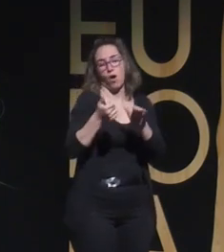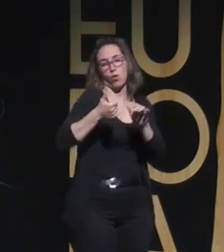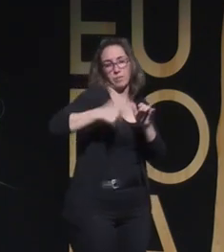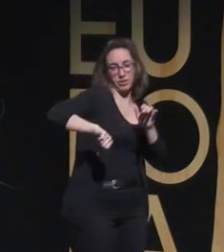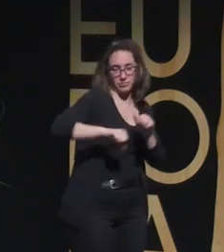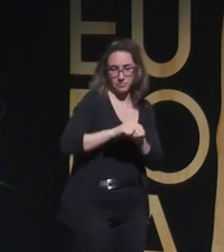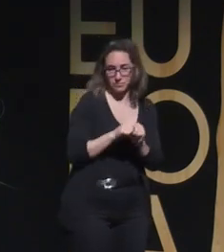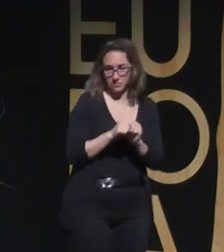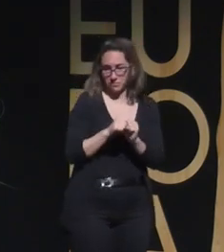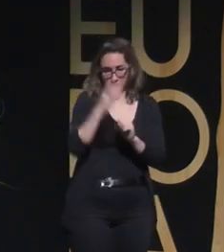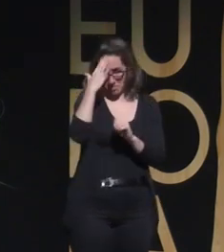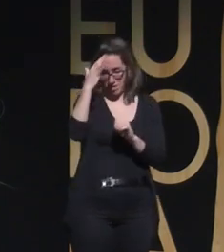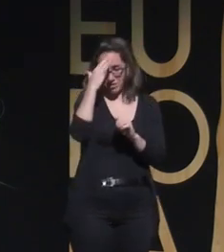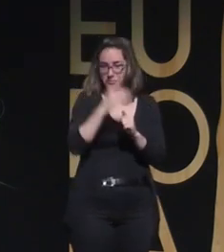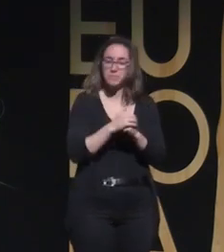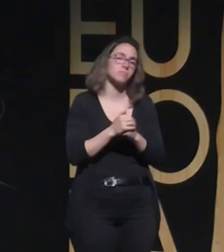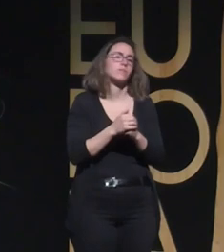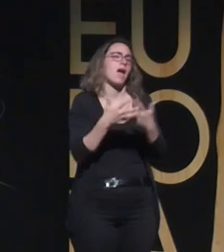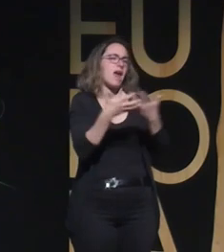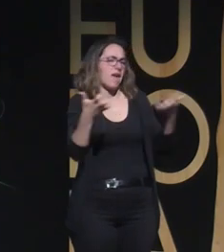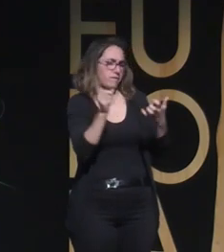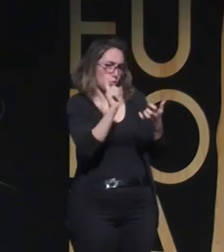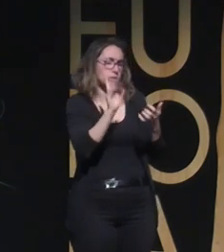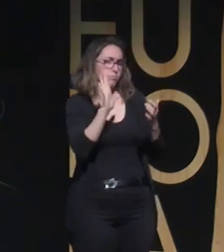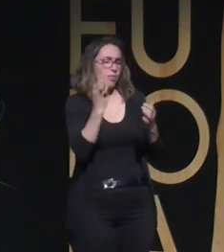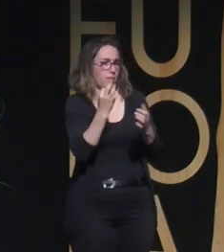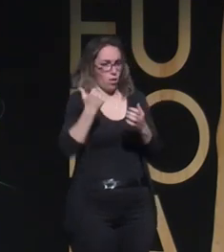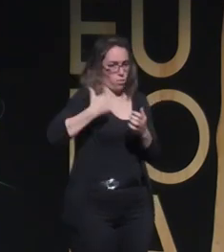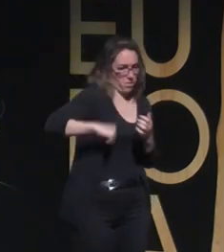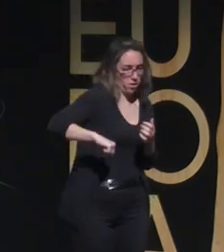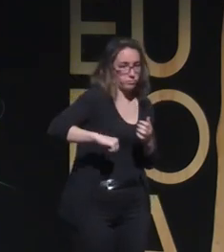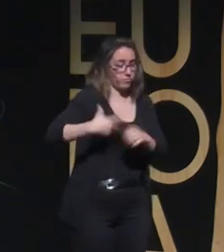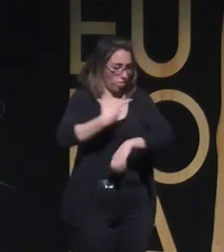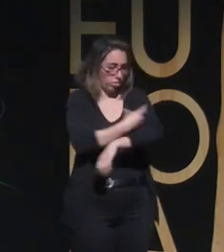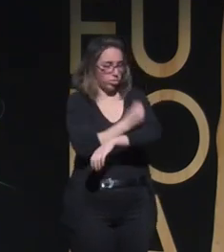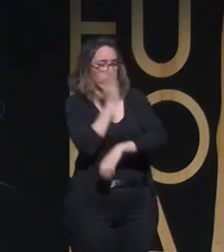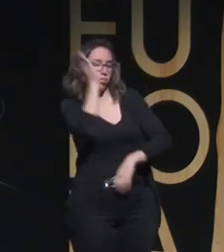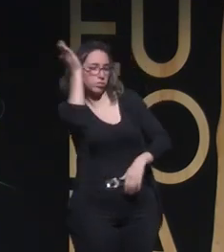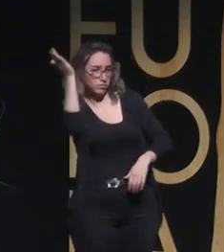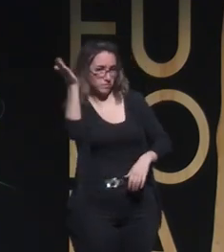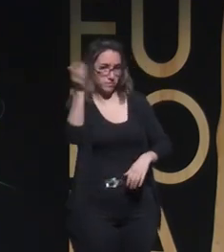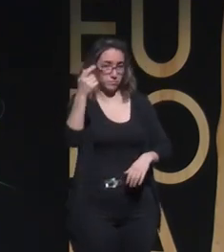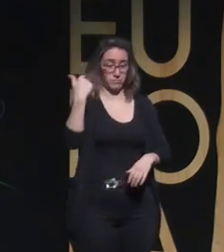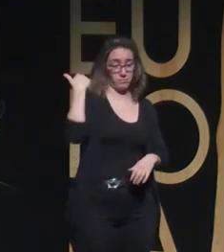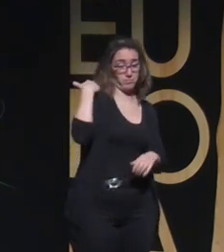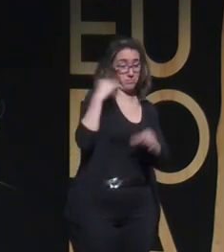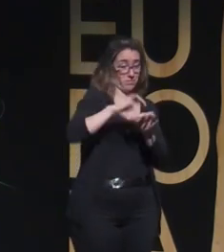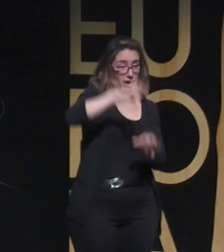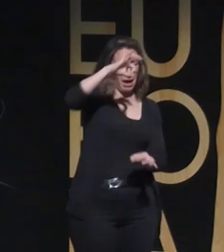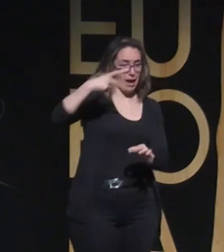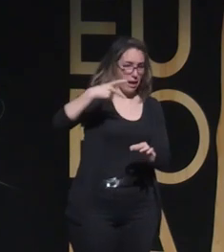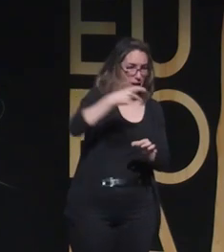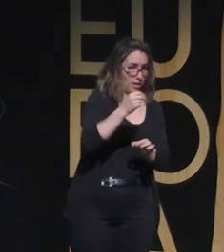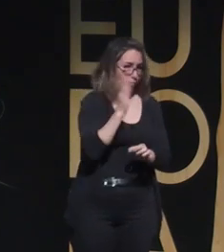¿no? Porque tiene su sentido. No es nada vale. grave, pero te tienen que operar. Vale. Y te ponen anestesia, pero anestesia es la epidural, porque es